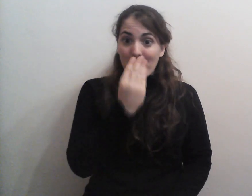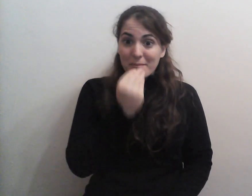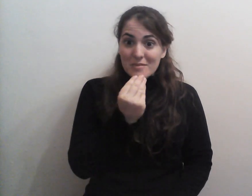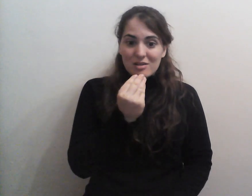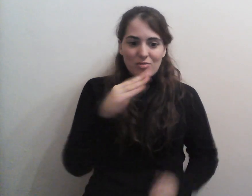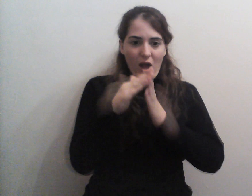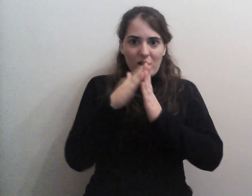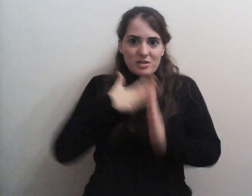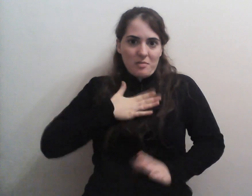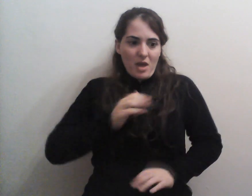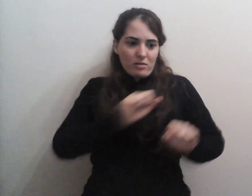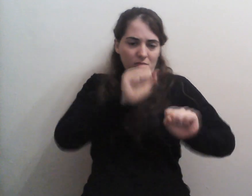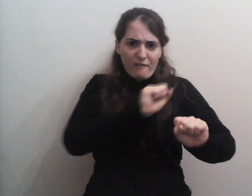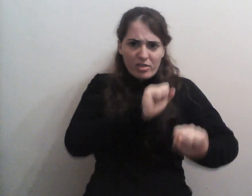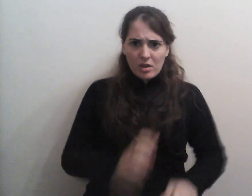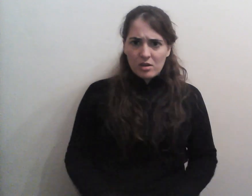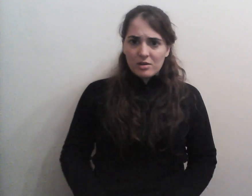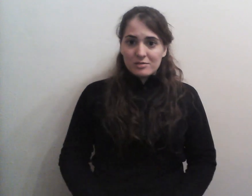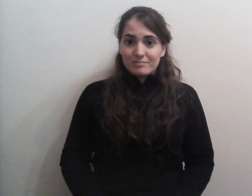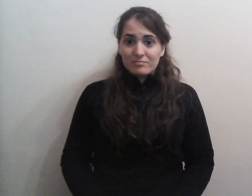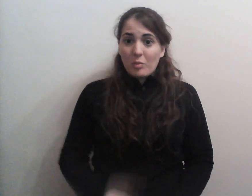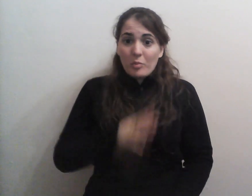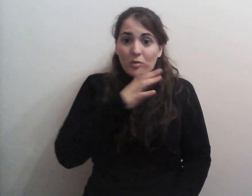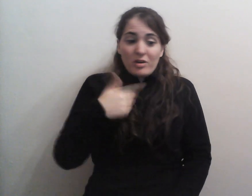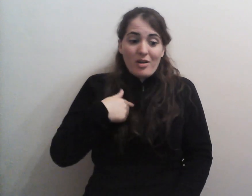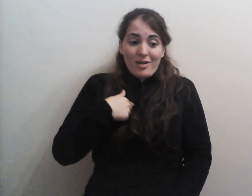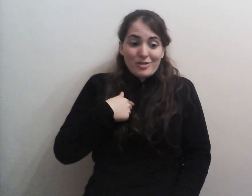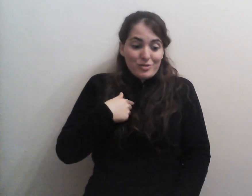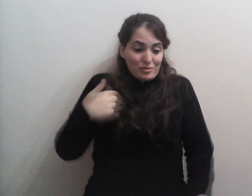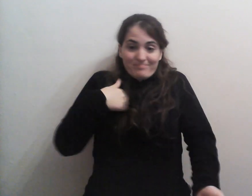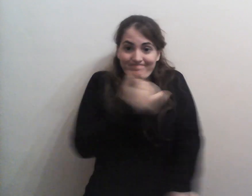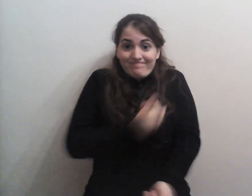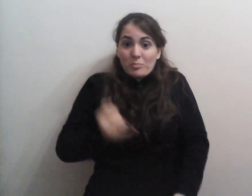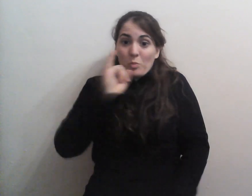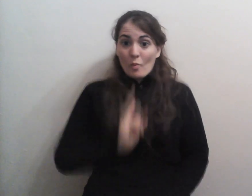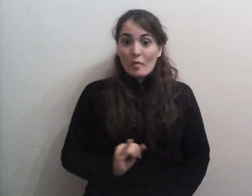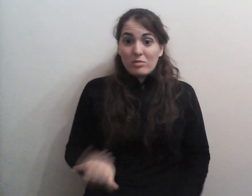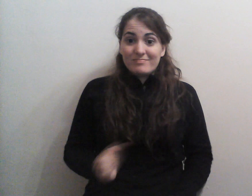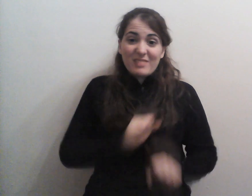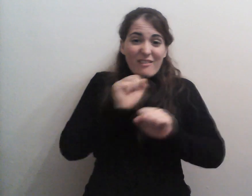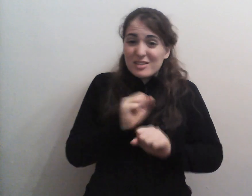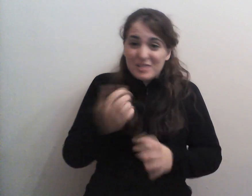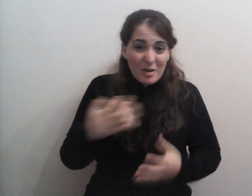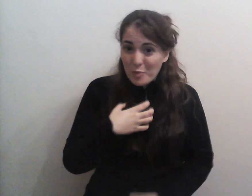un cortijo, en el campo, no puedo defenderme por mí sola, no sé que me regalen una pistola, ¿no? Entonces tengo dos